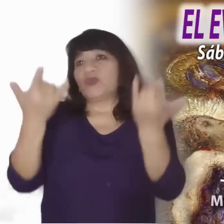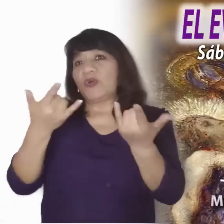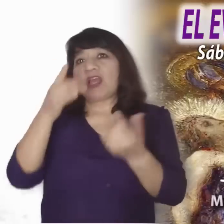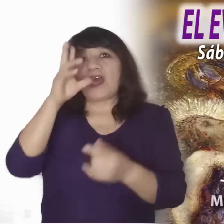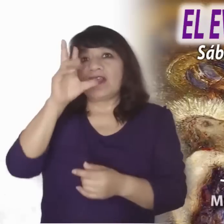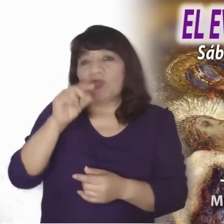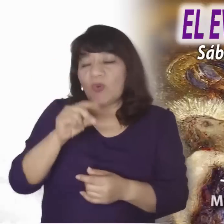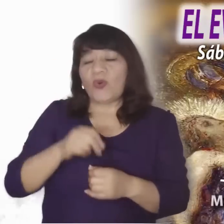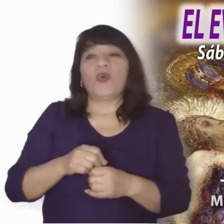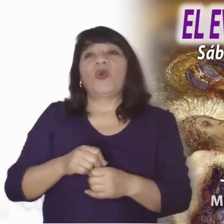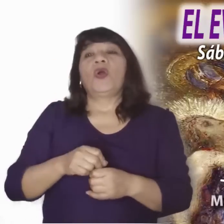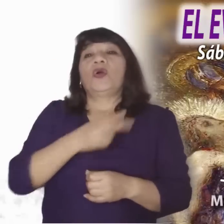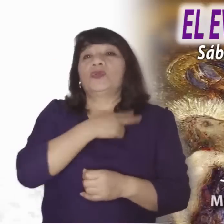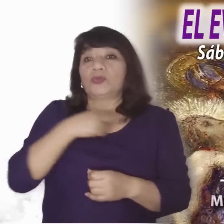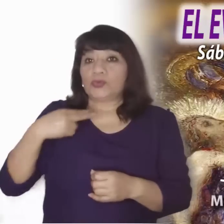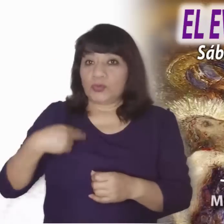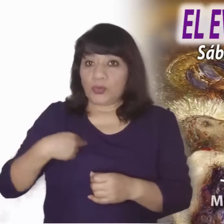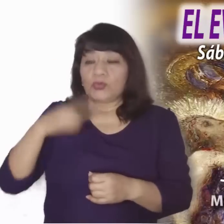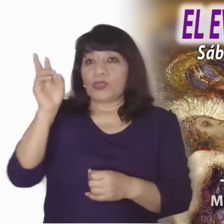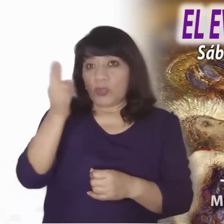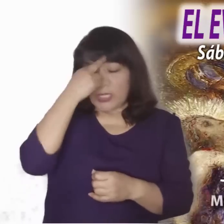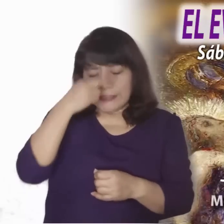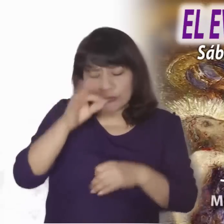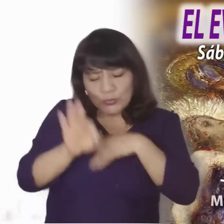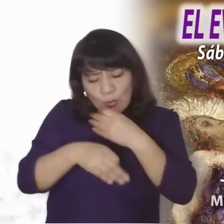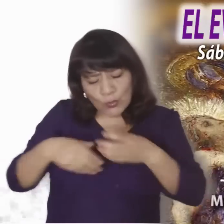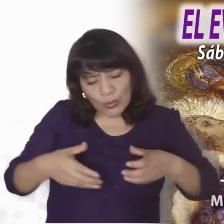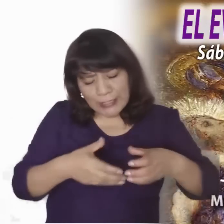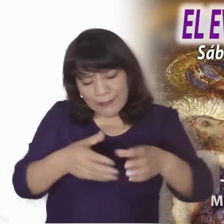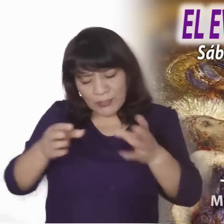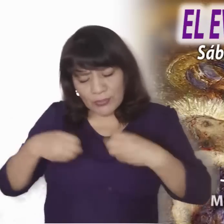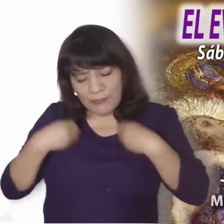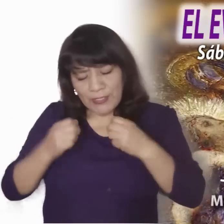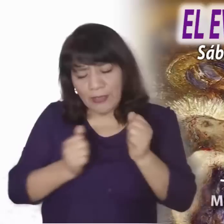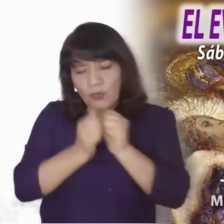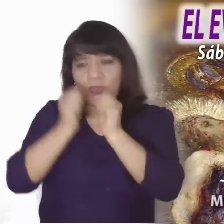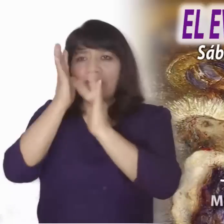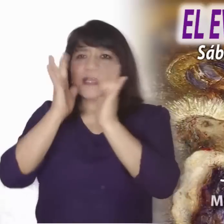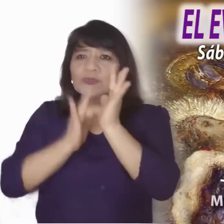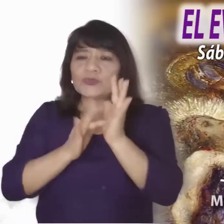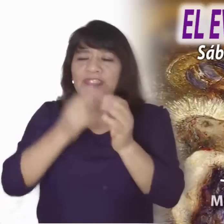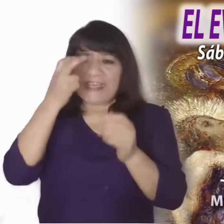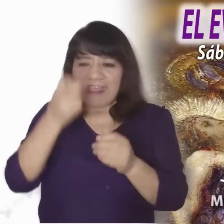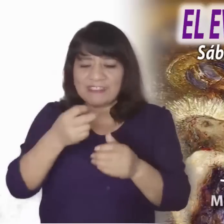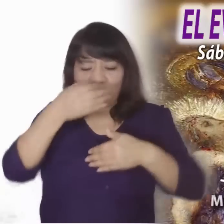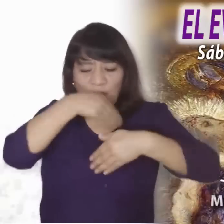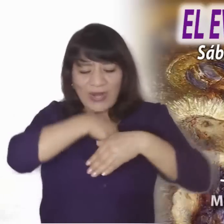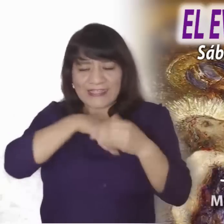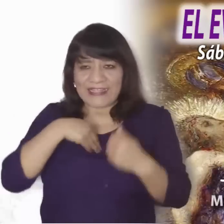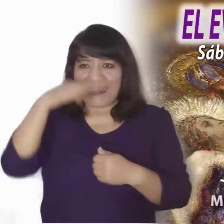que hacer de todo el camino recorrido por Jesús, un memorial presente para cada uno de